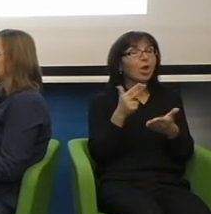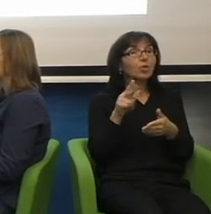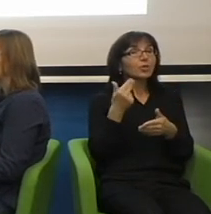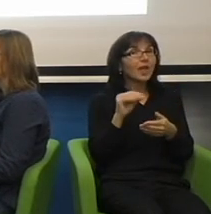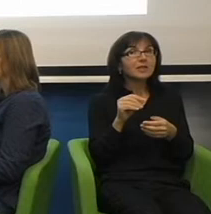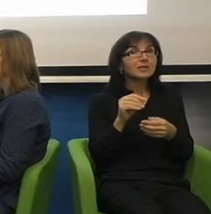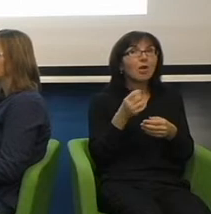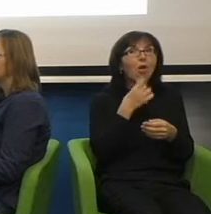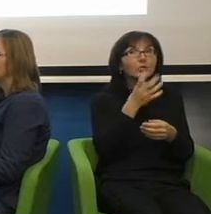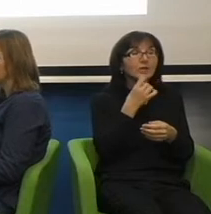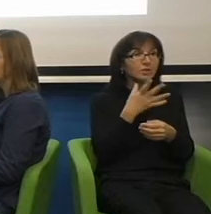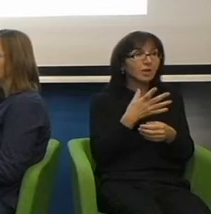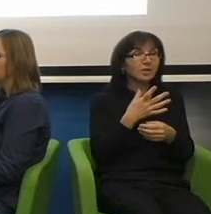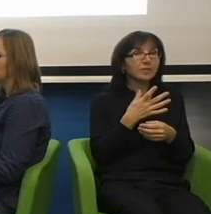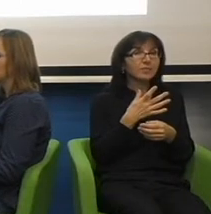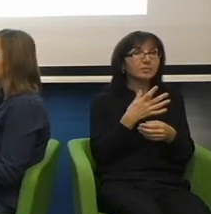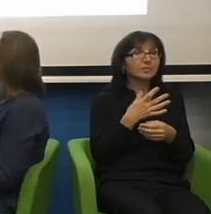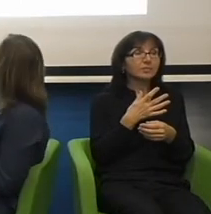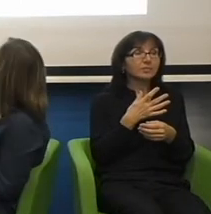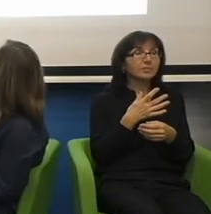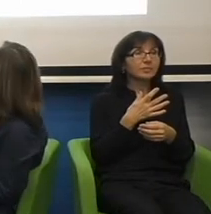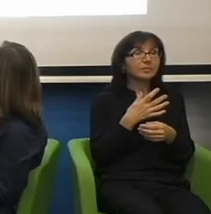I to nie jest oskarżenie.